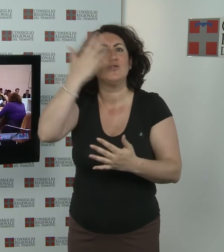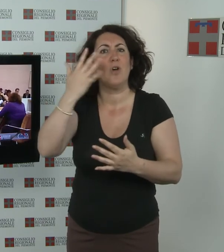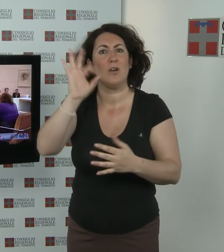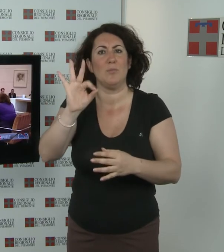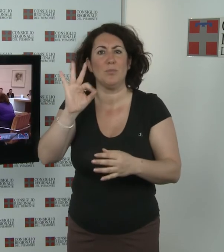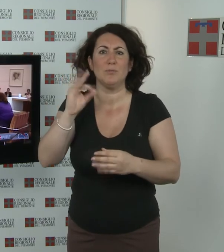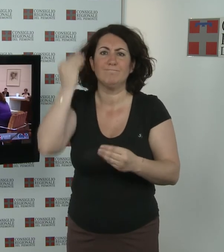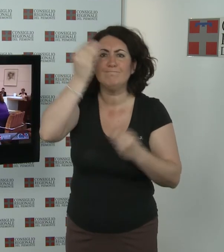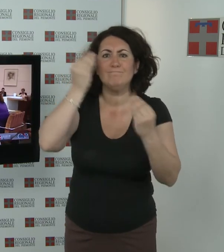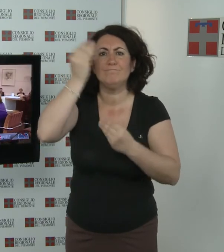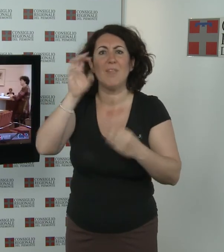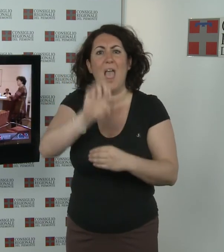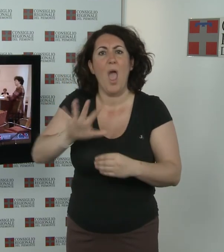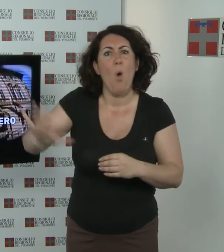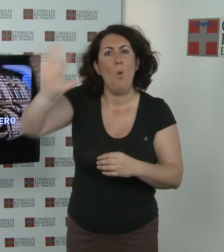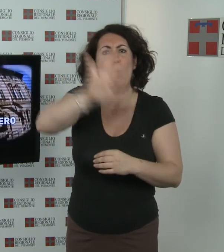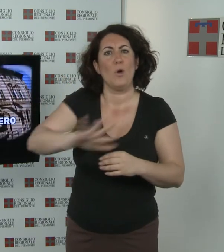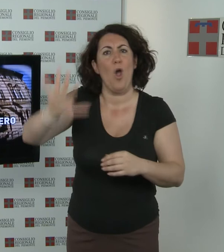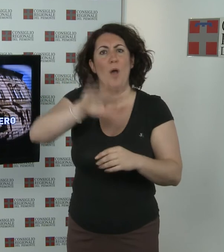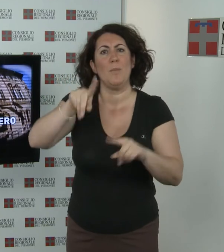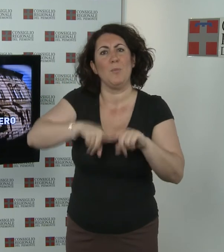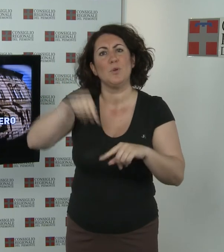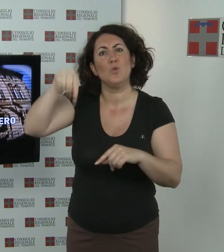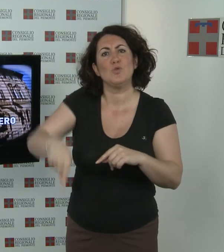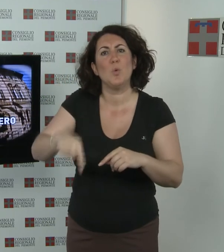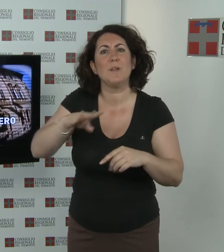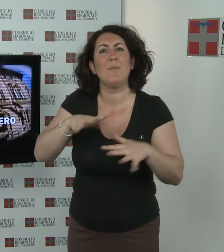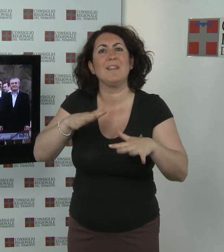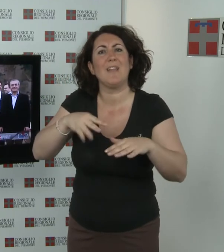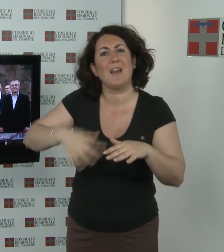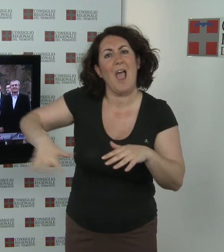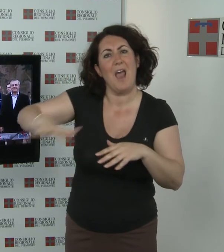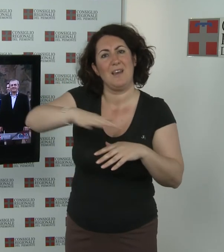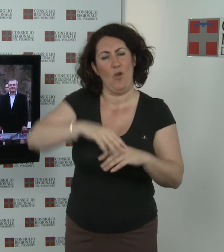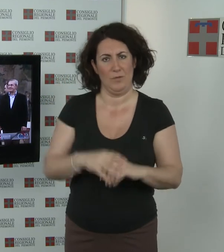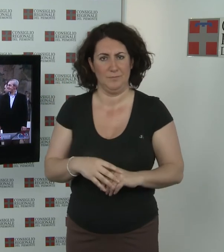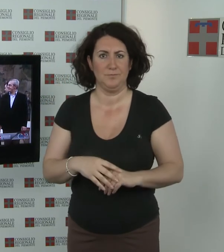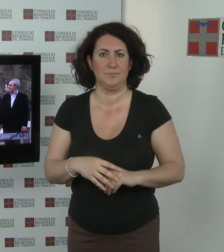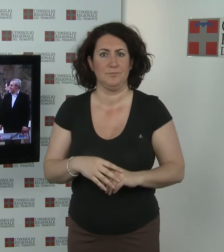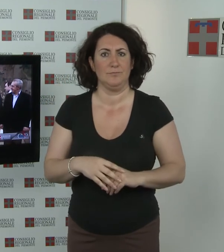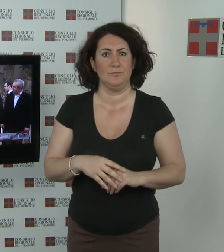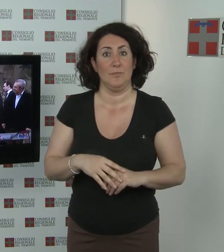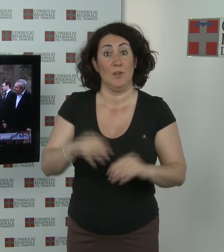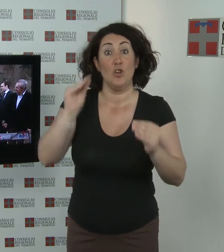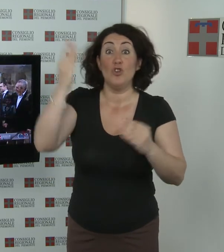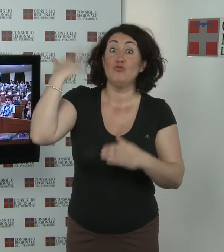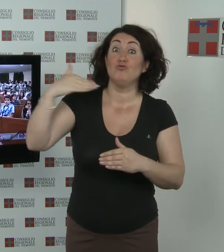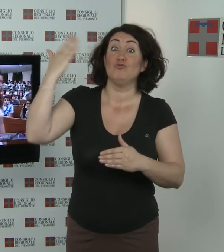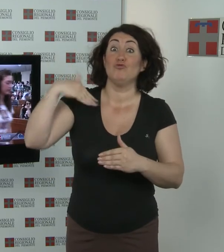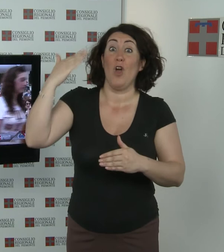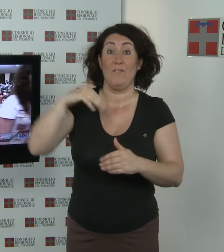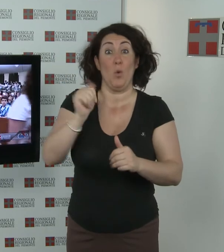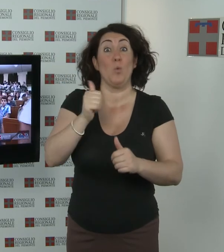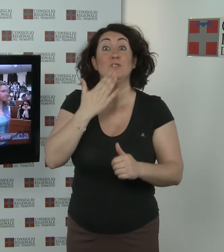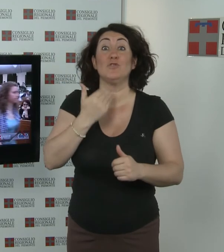e i paesi dell'area sud-mediterranea. I giovani che fecero l'impresa. L'11 maggio a Palazzo Lascaris sono state premiate